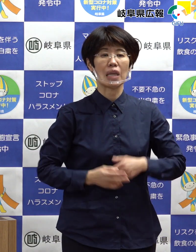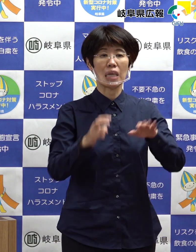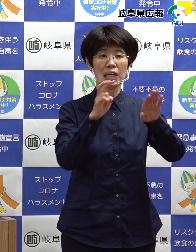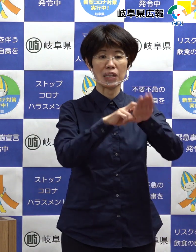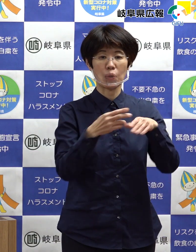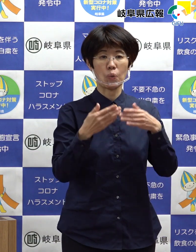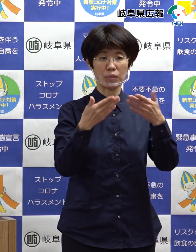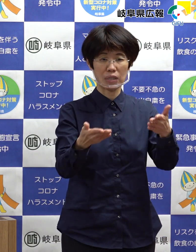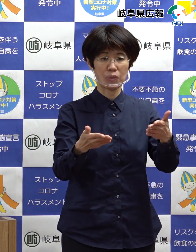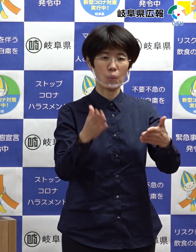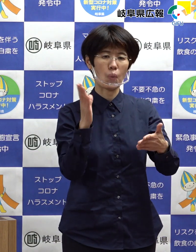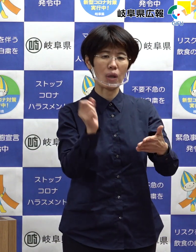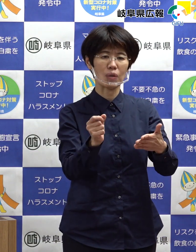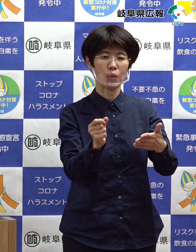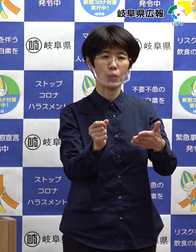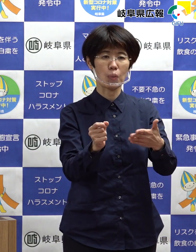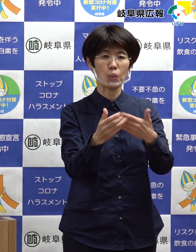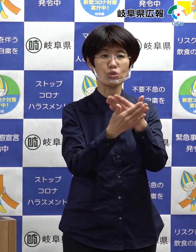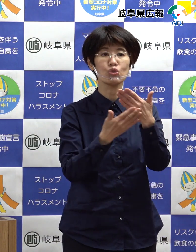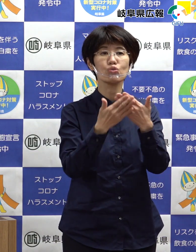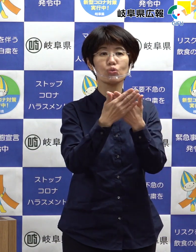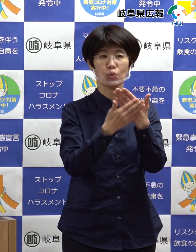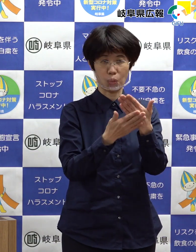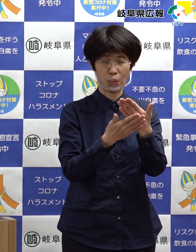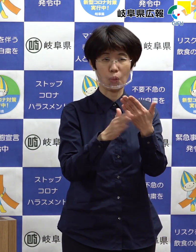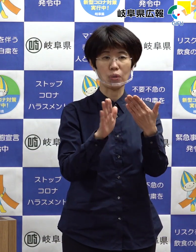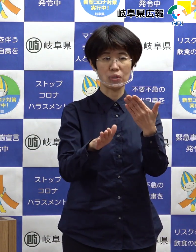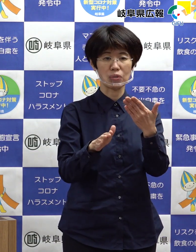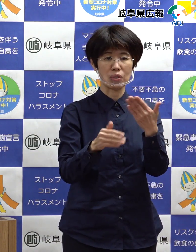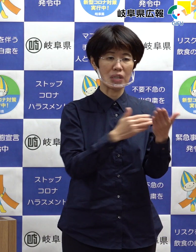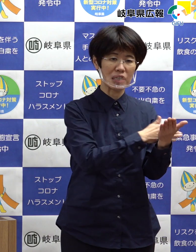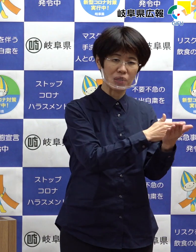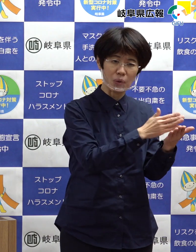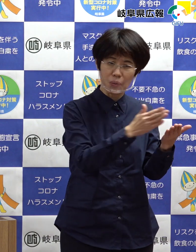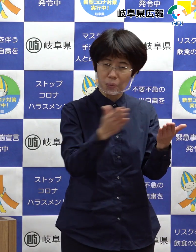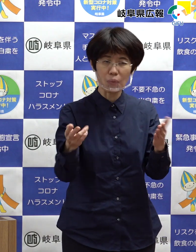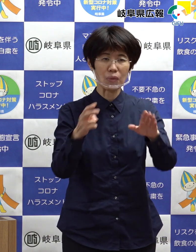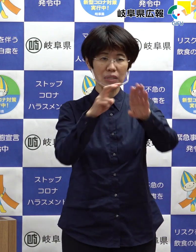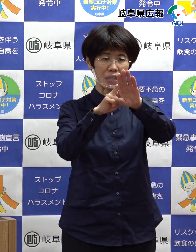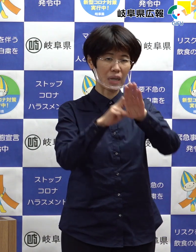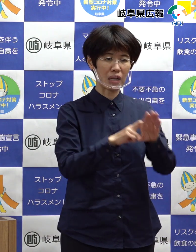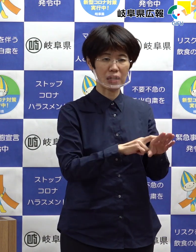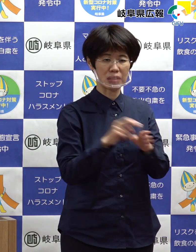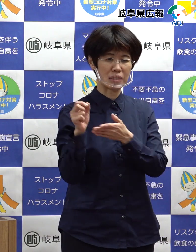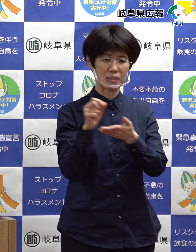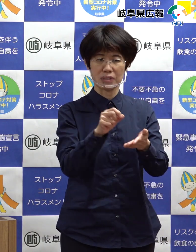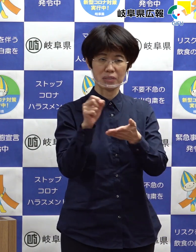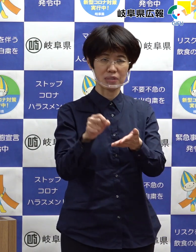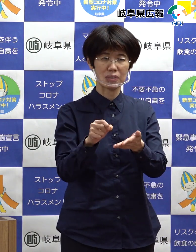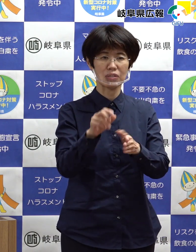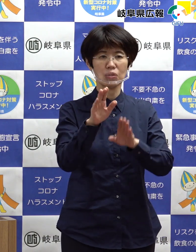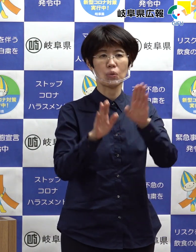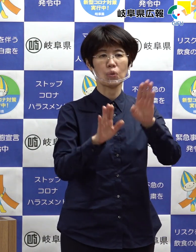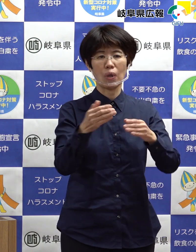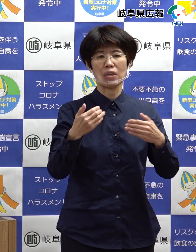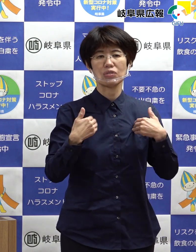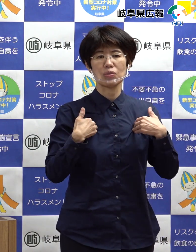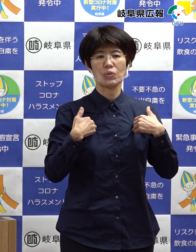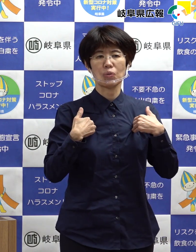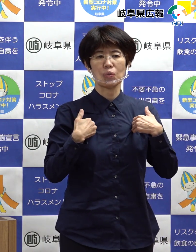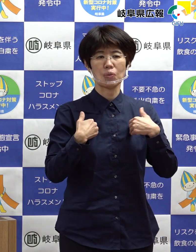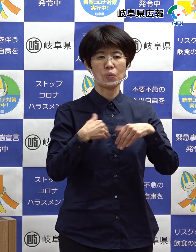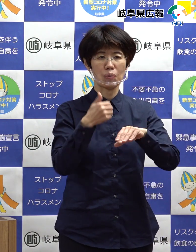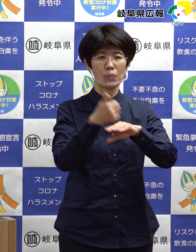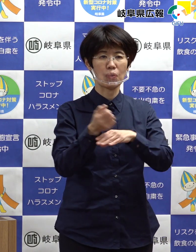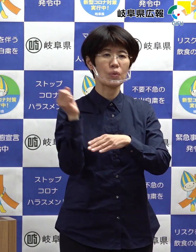提供体制の確保も重要であるということで、幅広い医療機関に患者を受け入れてもらう必要があるということをおっしゃっておられ